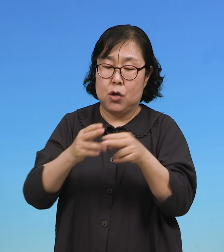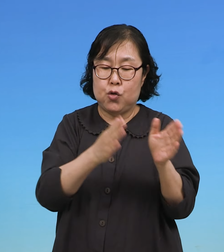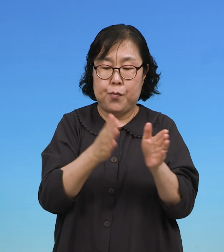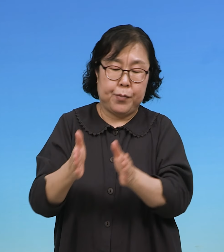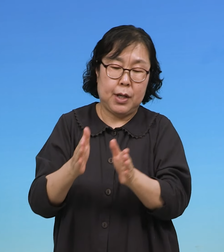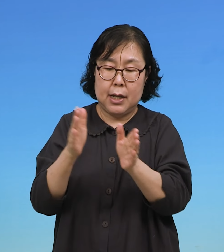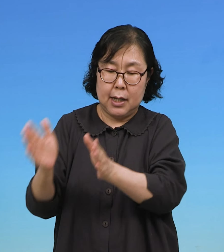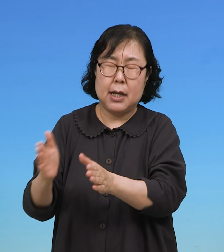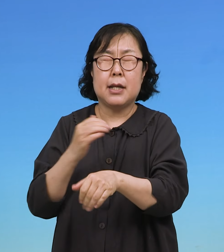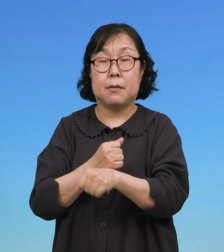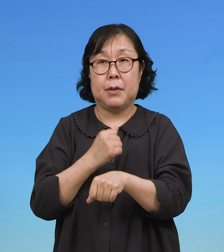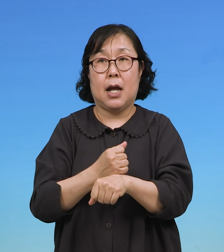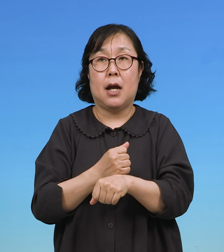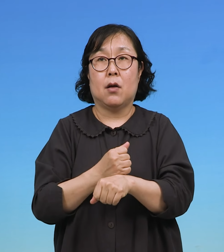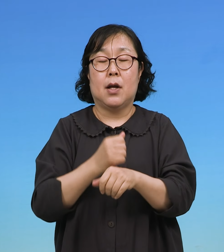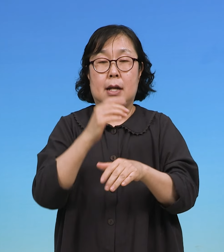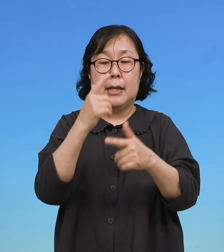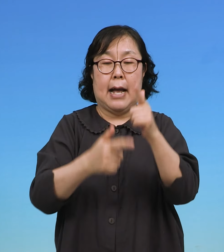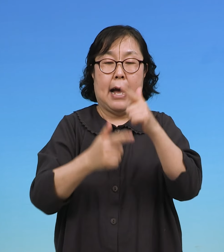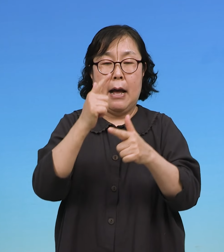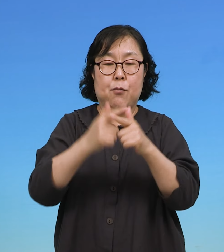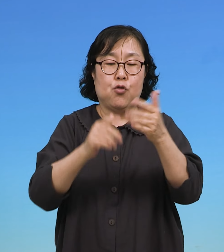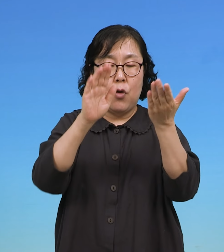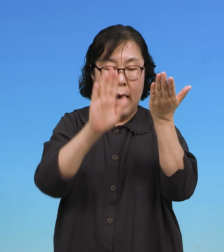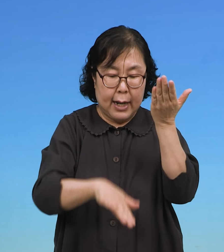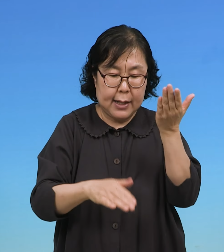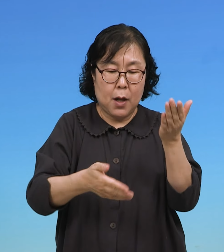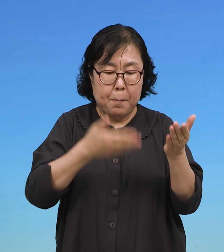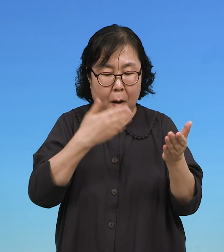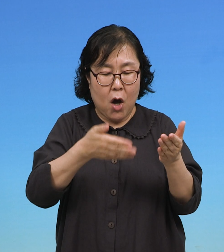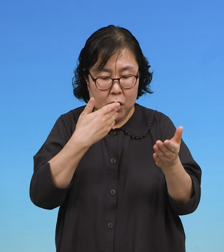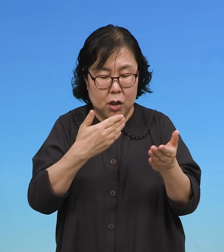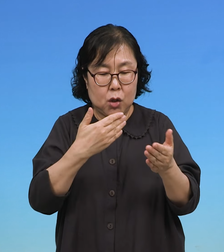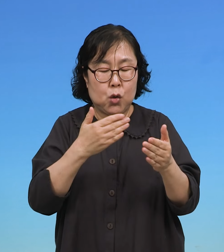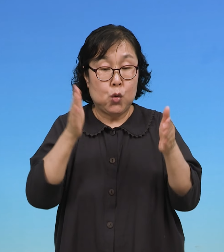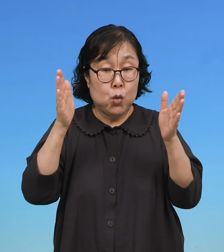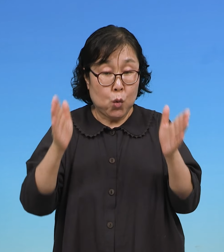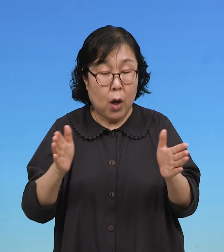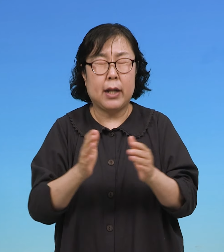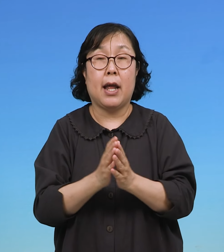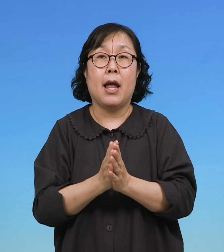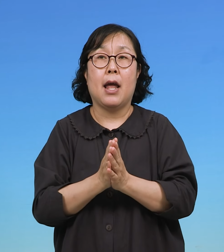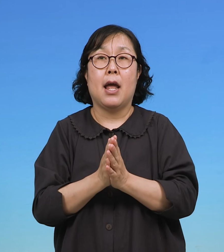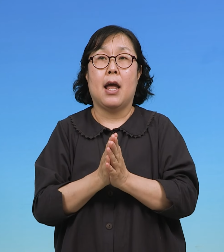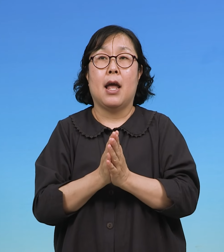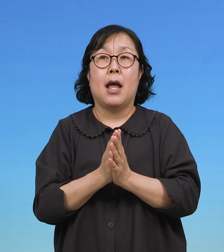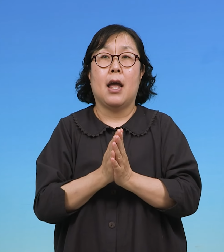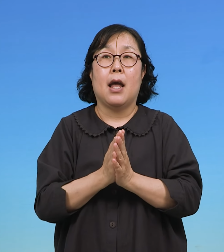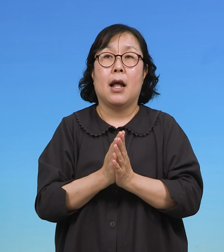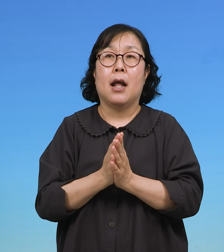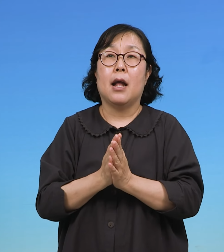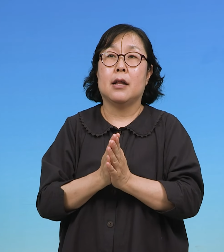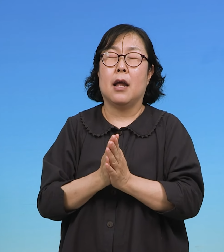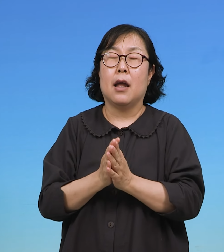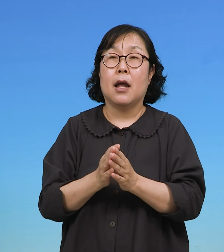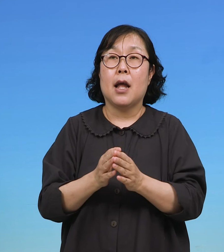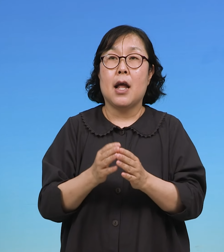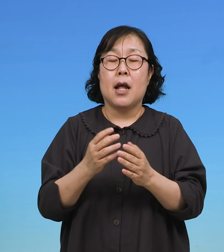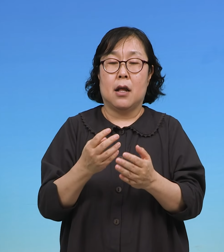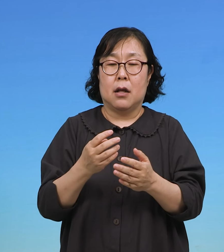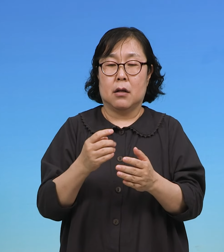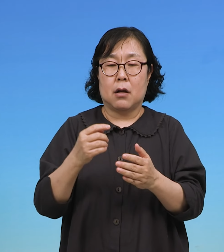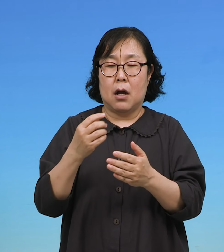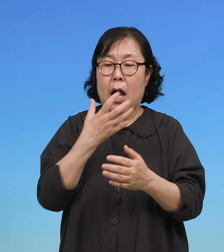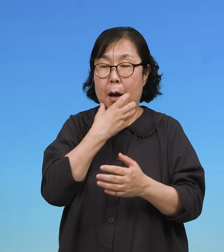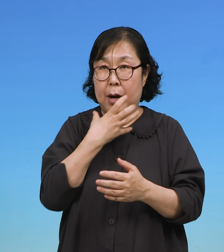놓았다. 그들이 나무 아래에서 먹는 동안에 아브라함은 서서 시중을 들었다. 그래서 제가 오늘 설교 제목을